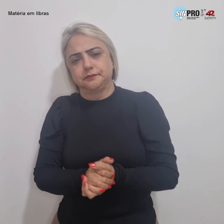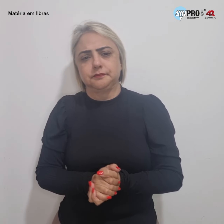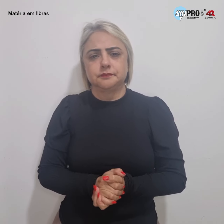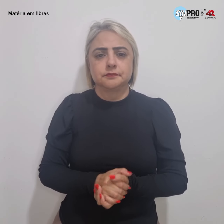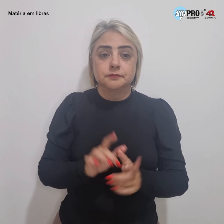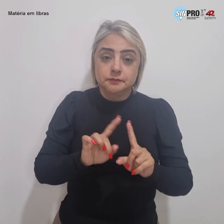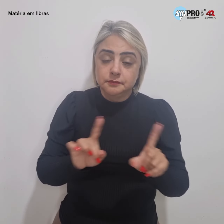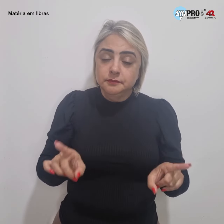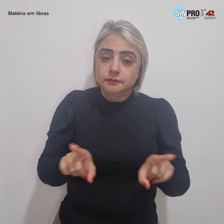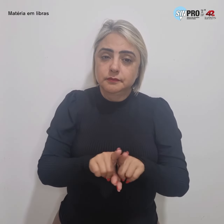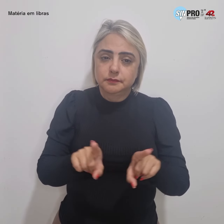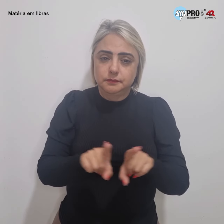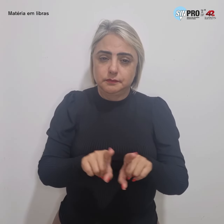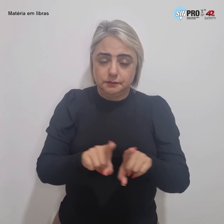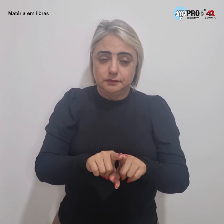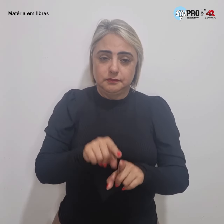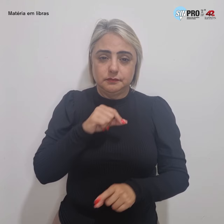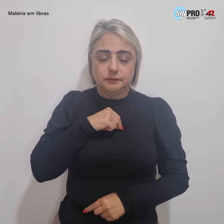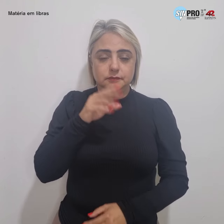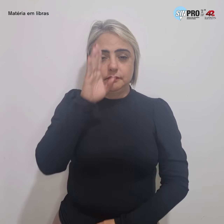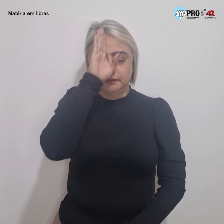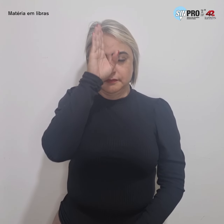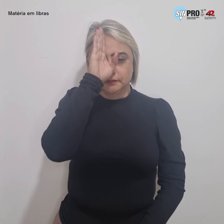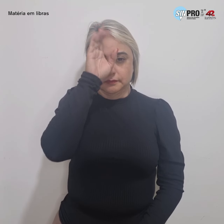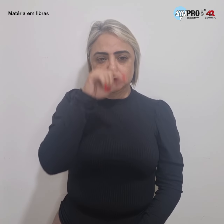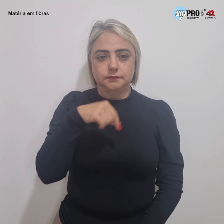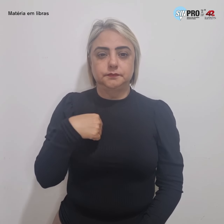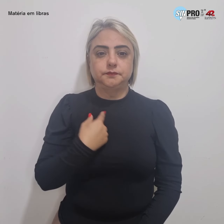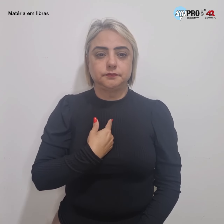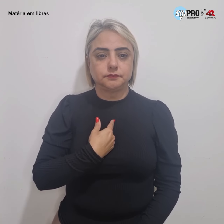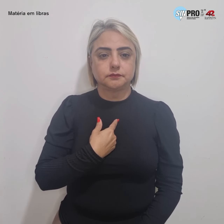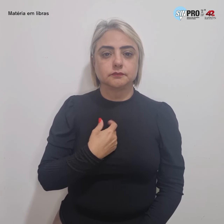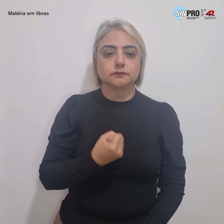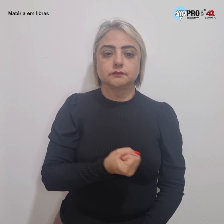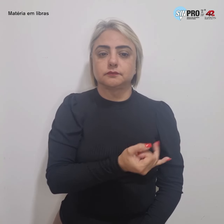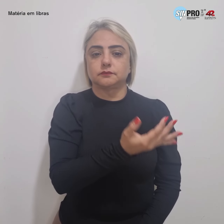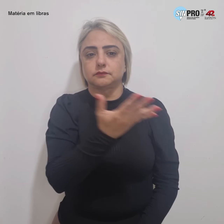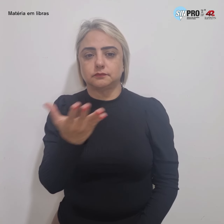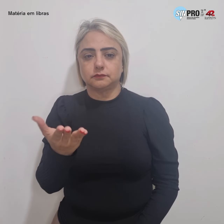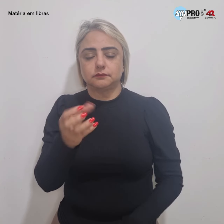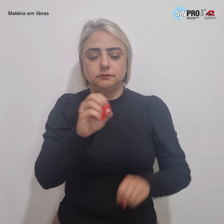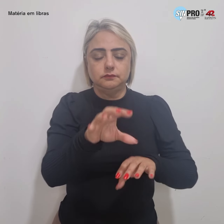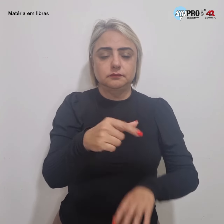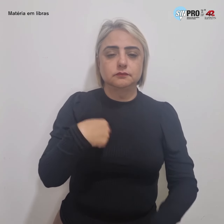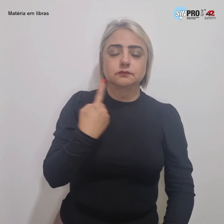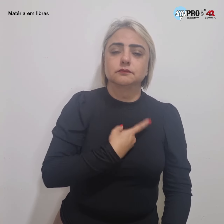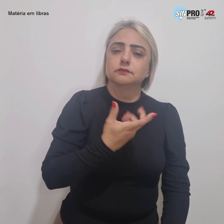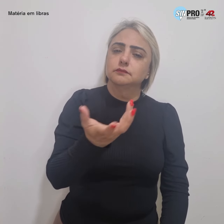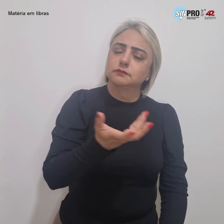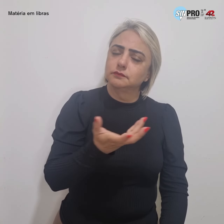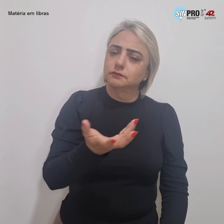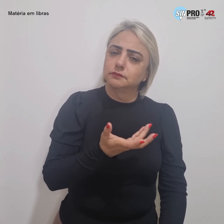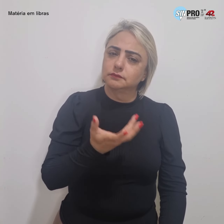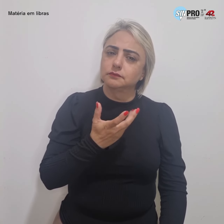mas também e, principalmente, sobre qual educação queremos para as próximas